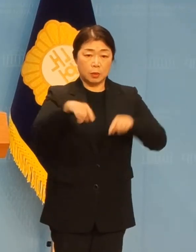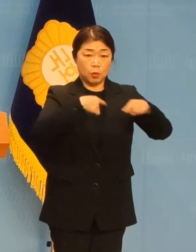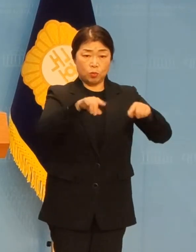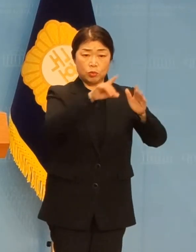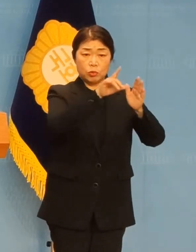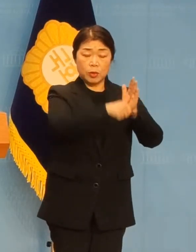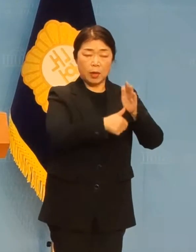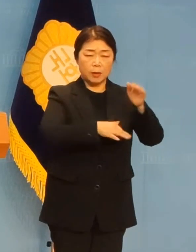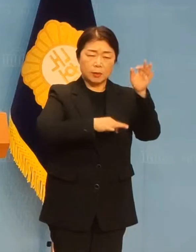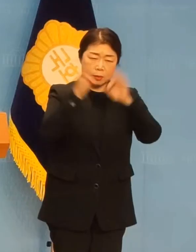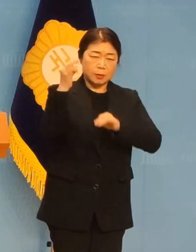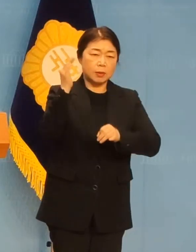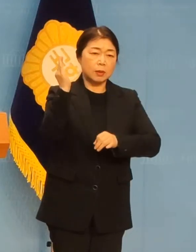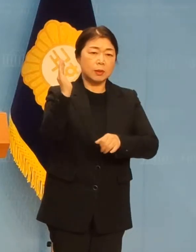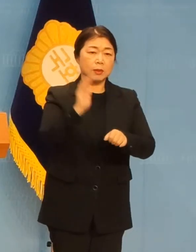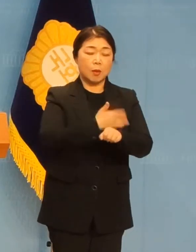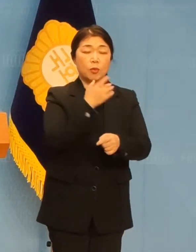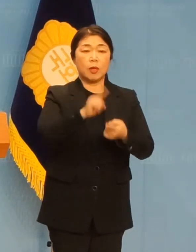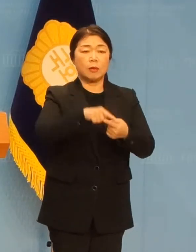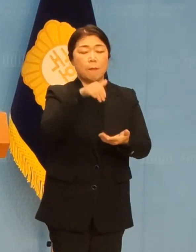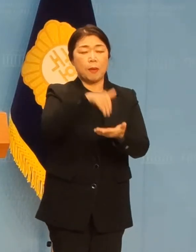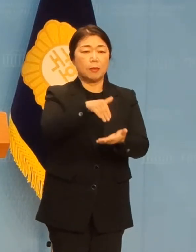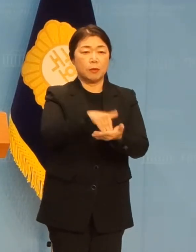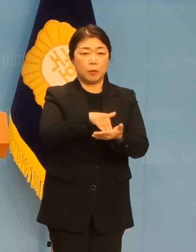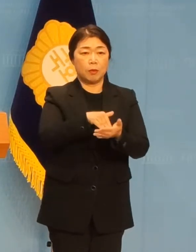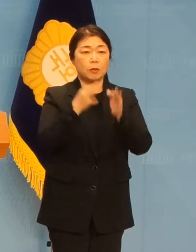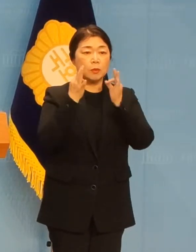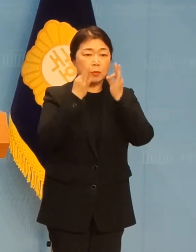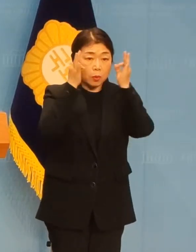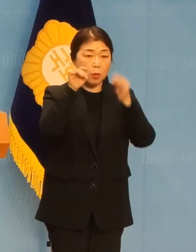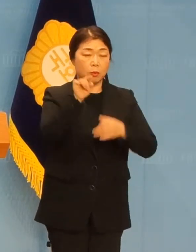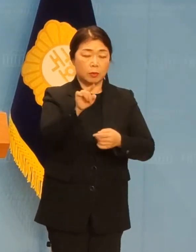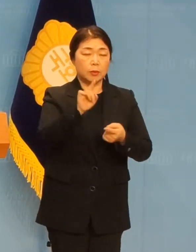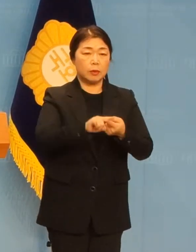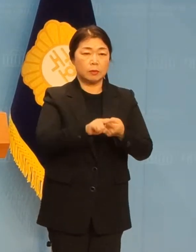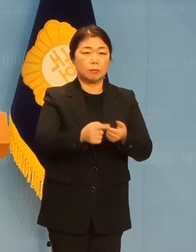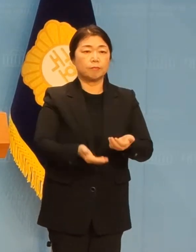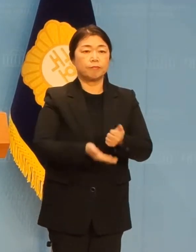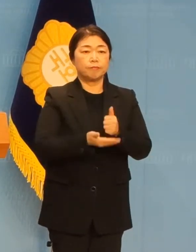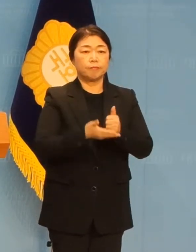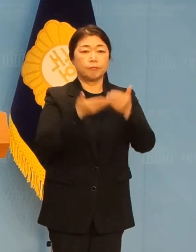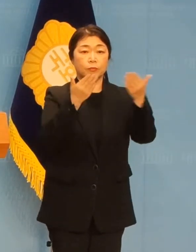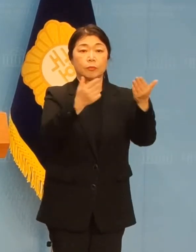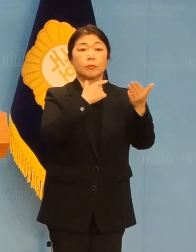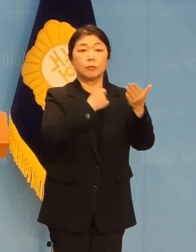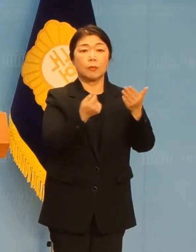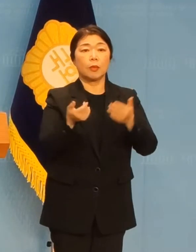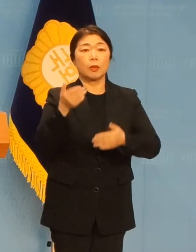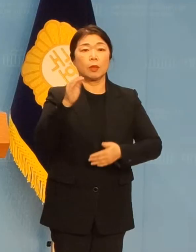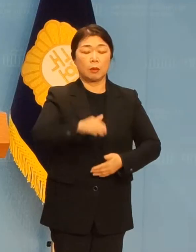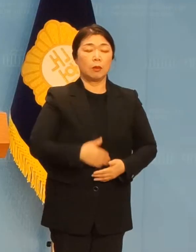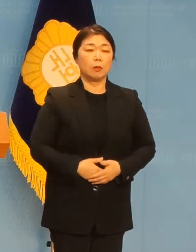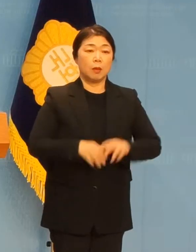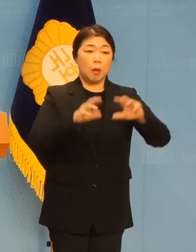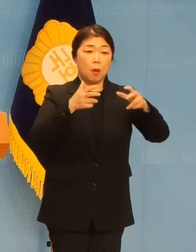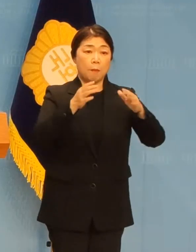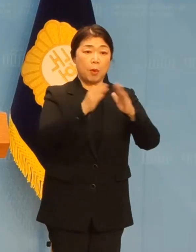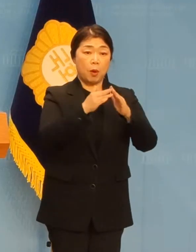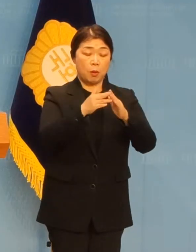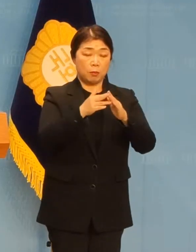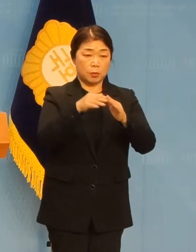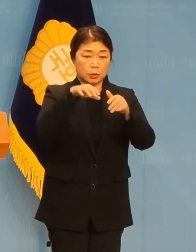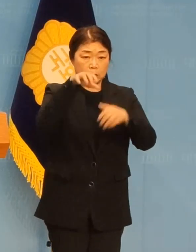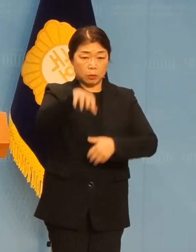시절 과오를 반성하는 쇄신의 노력을 한 점은 높이 평가합니다. 헌법기관인